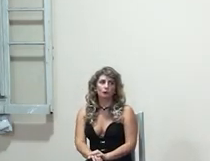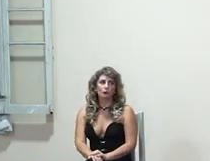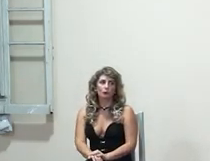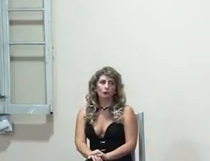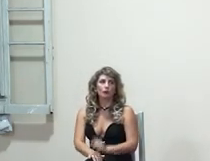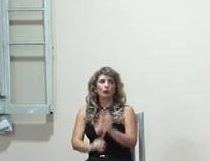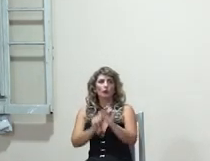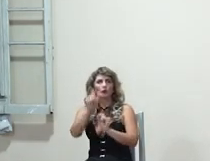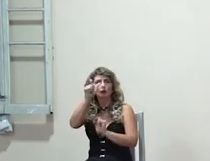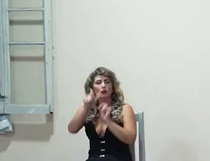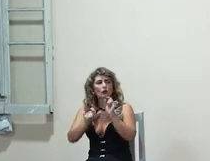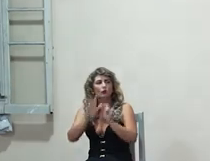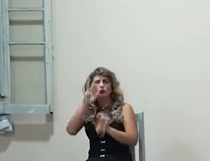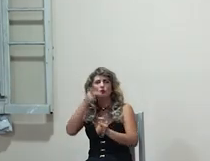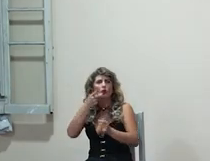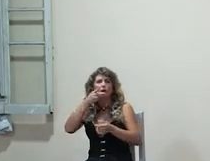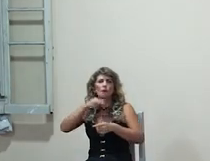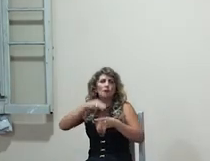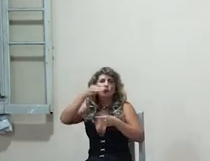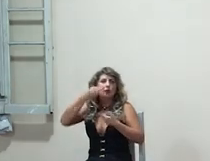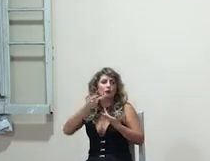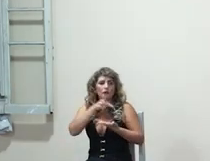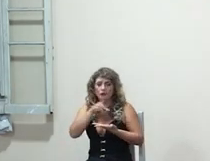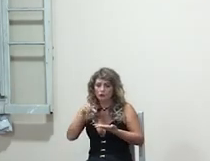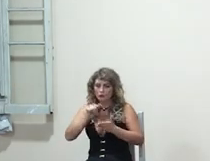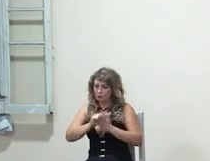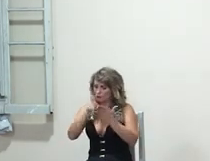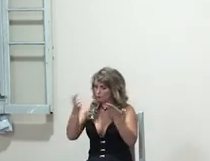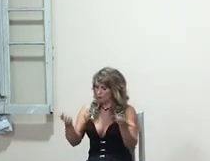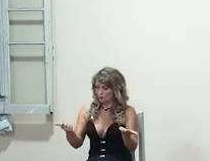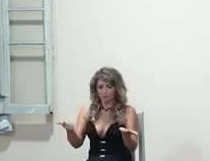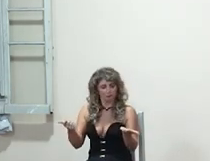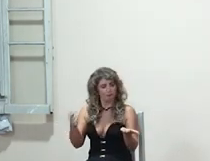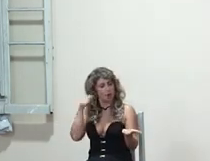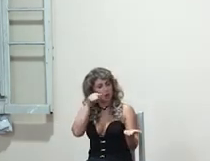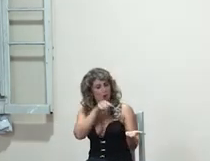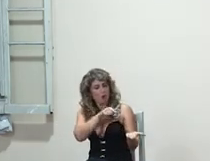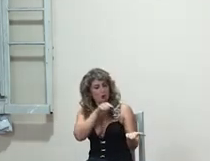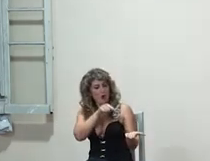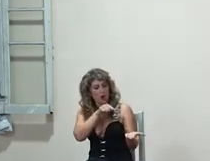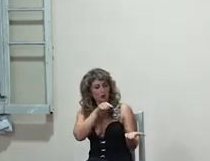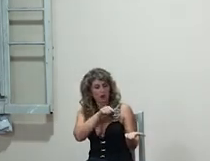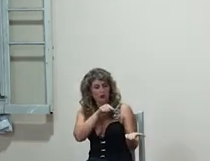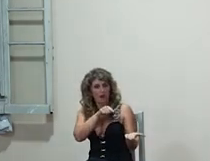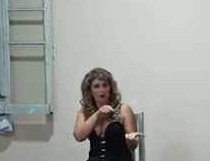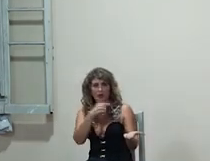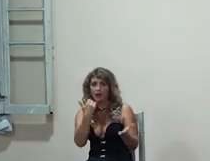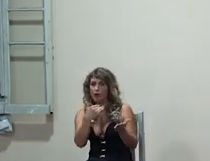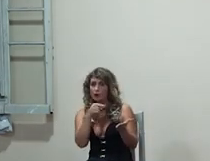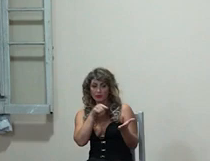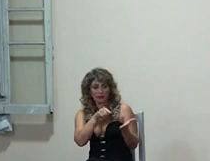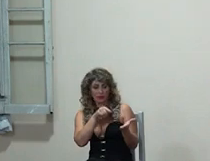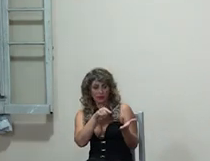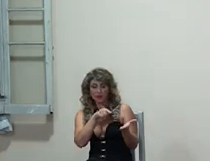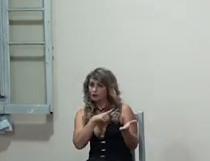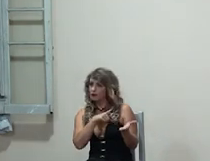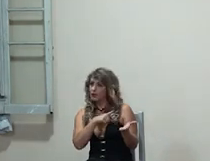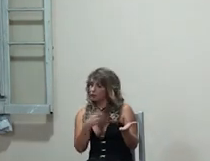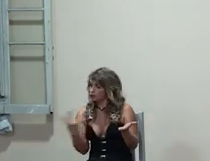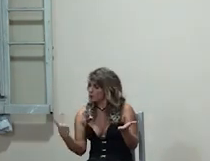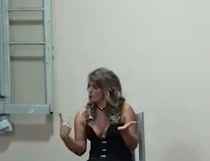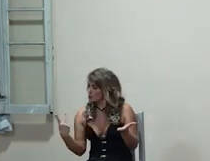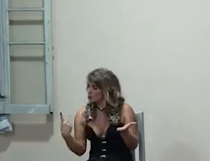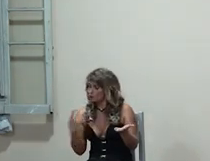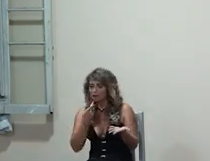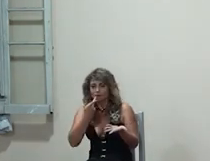E ele, quando eu falei, mestre, abriu o jornal, olha aqui a matéria que saiu, né? Eu e o senhor